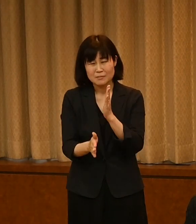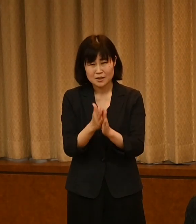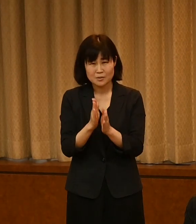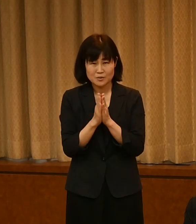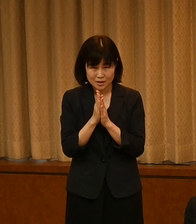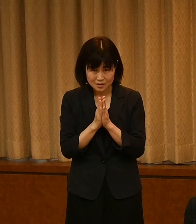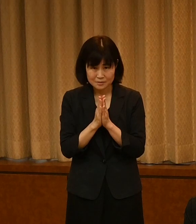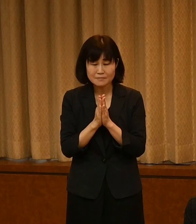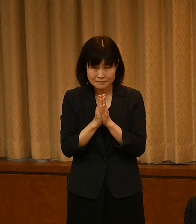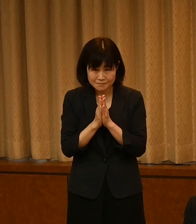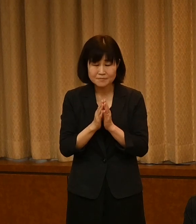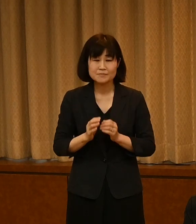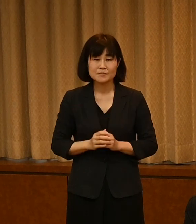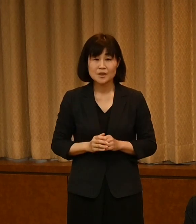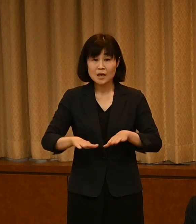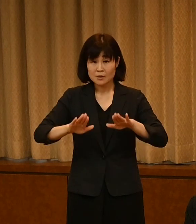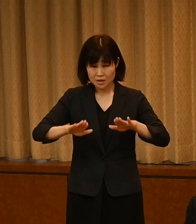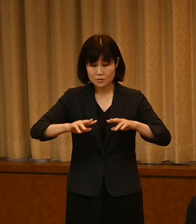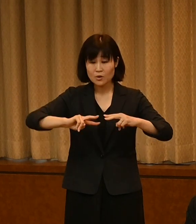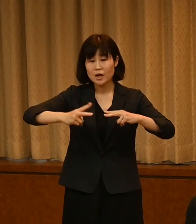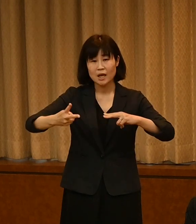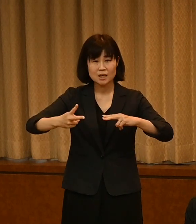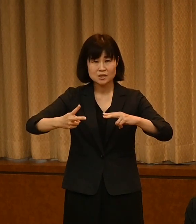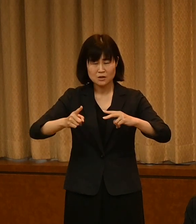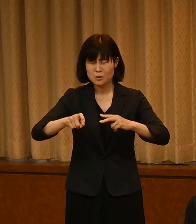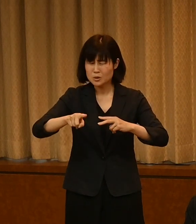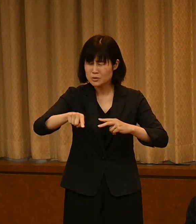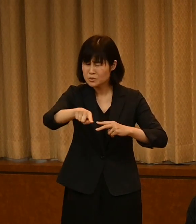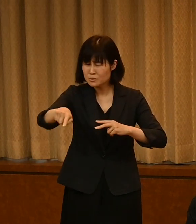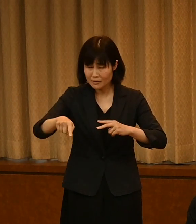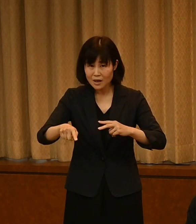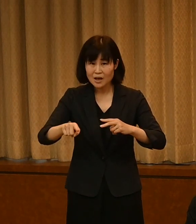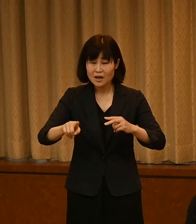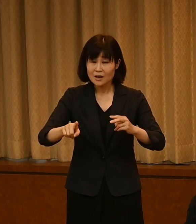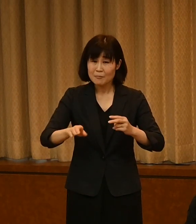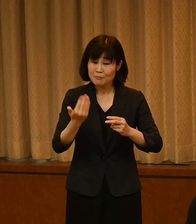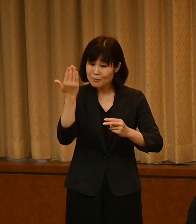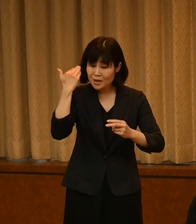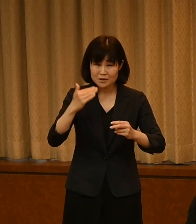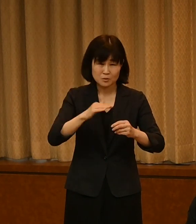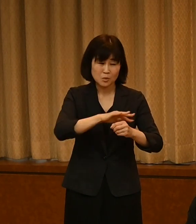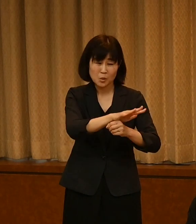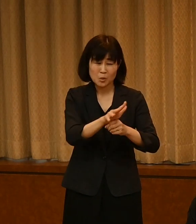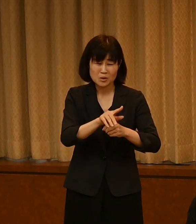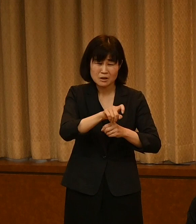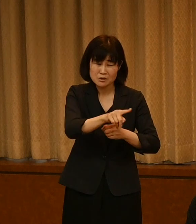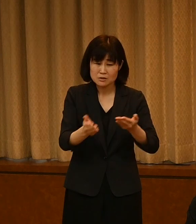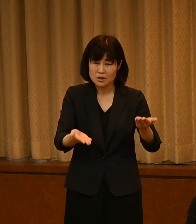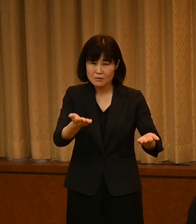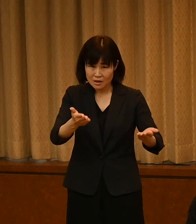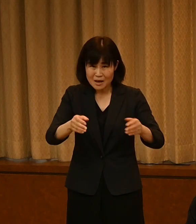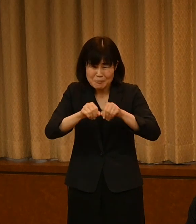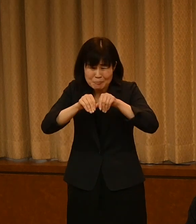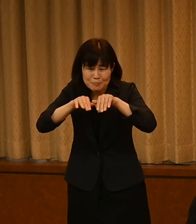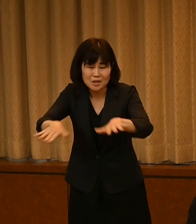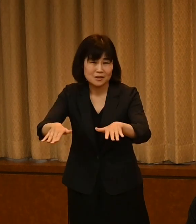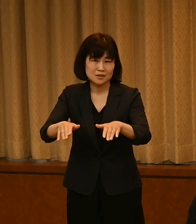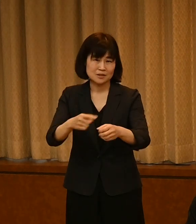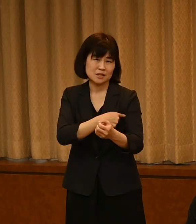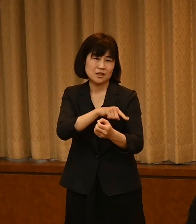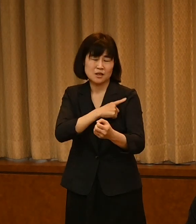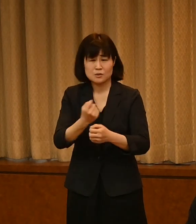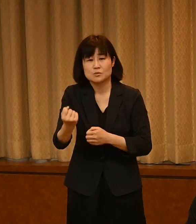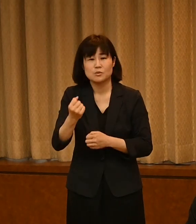変異株につきましては従来のものよりも感染力が 1.3 倍から 1.9